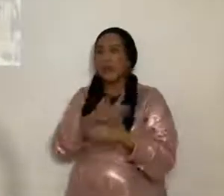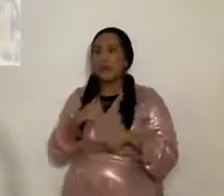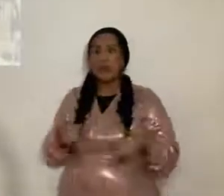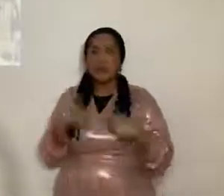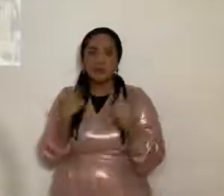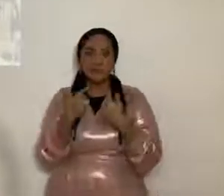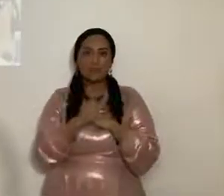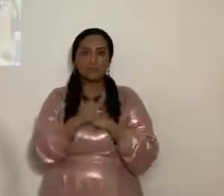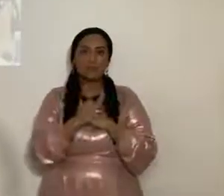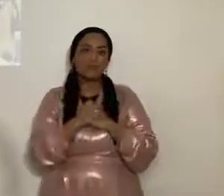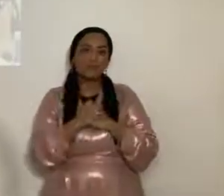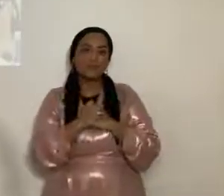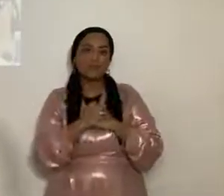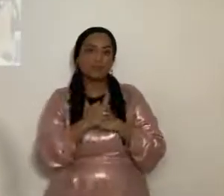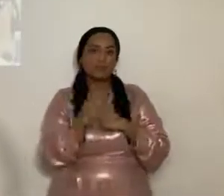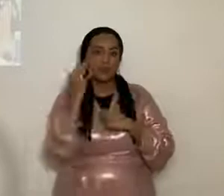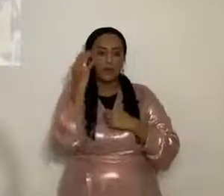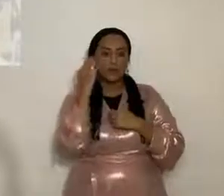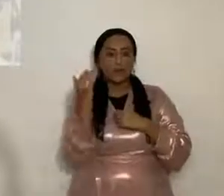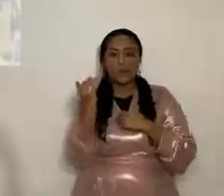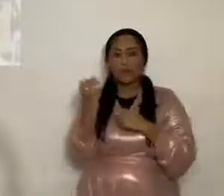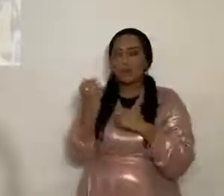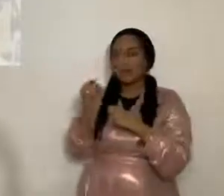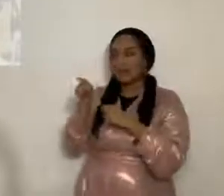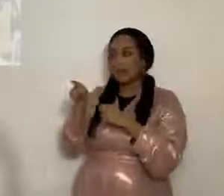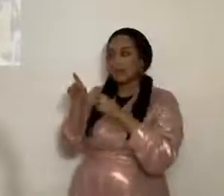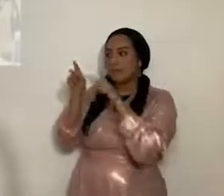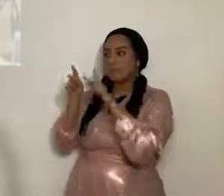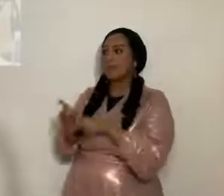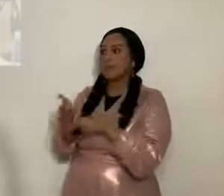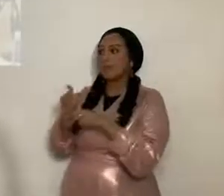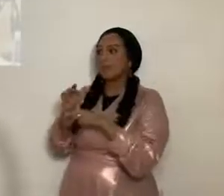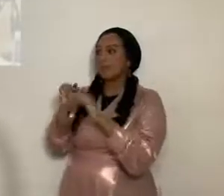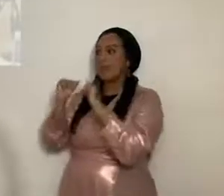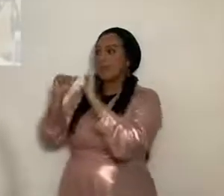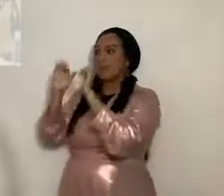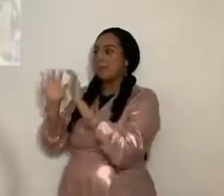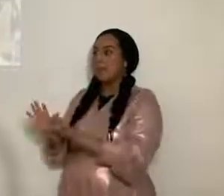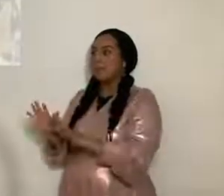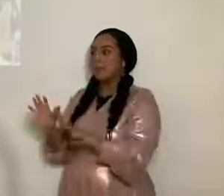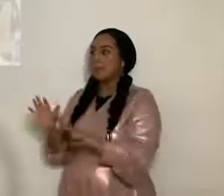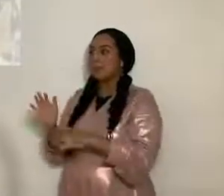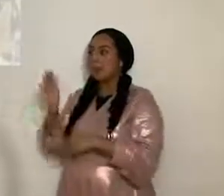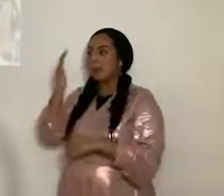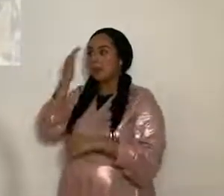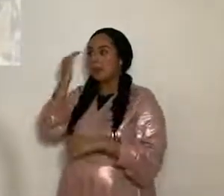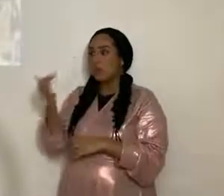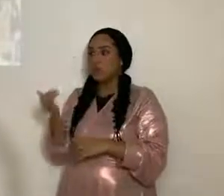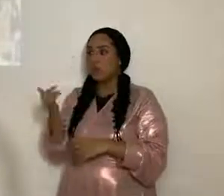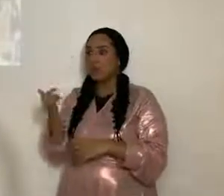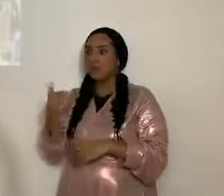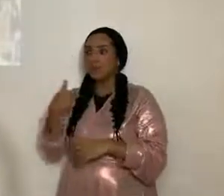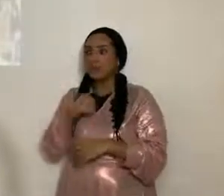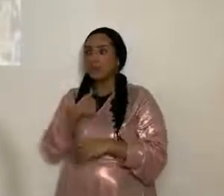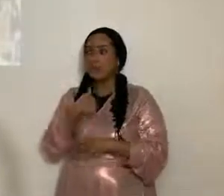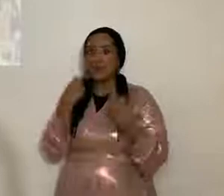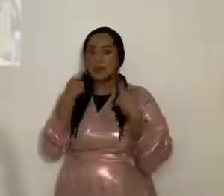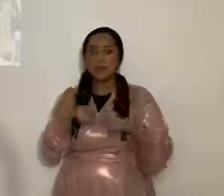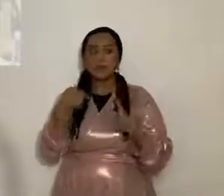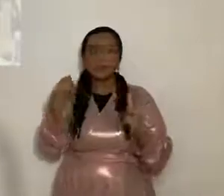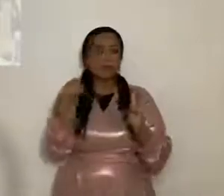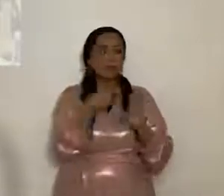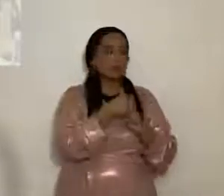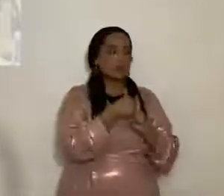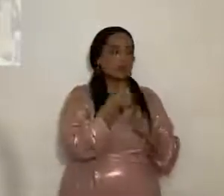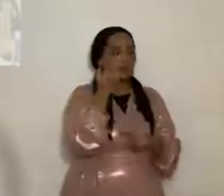decía hace un momento? ¿Por qué esta persona es bendecida? ¿Por qué me aconteció esta